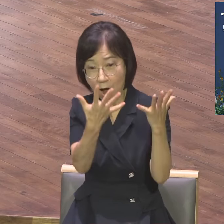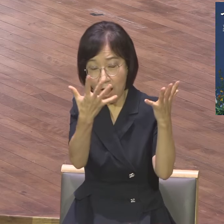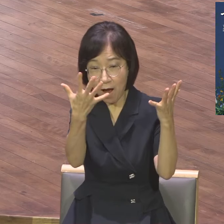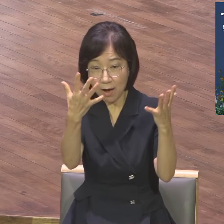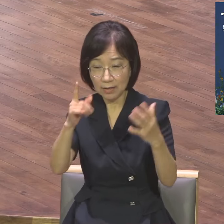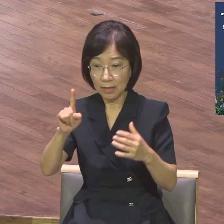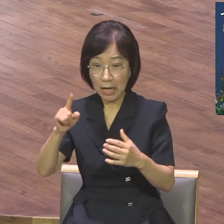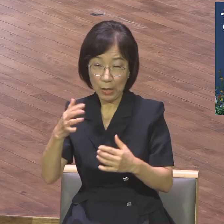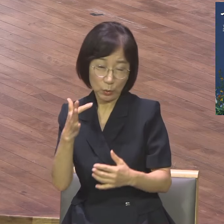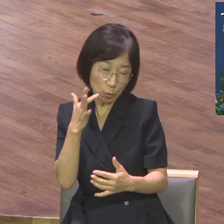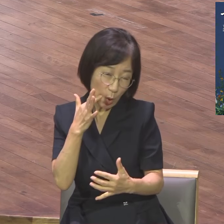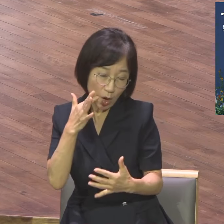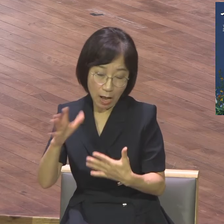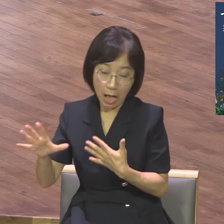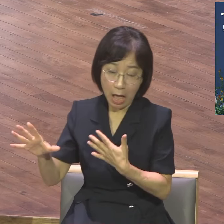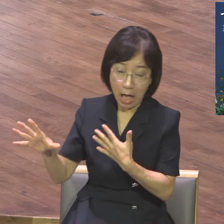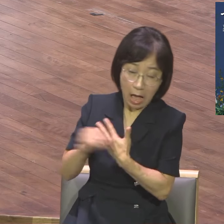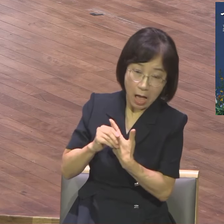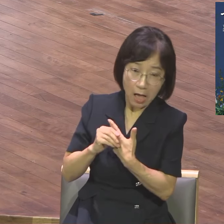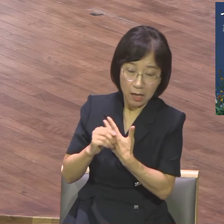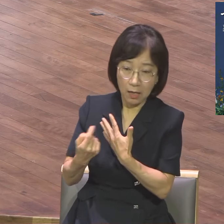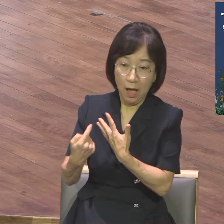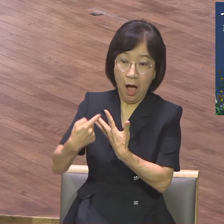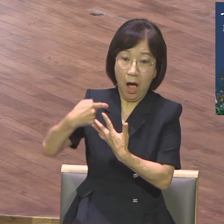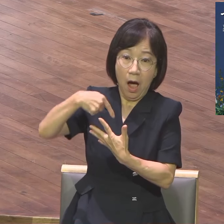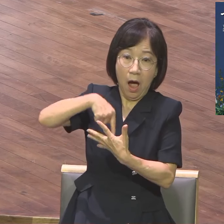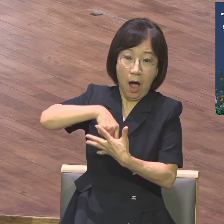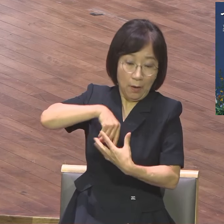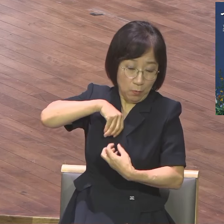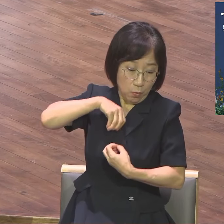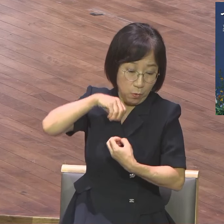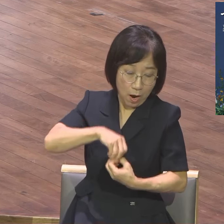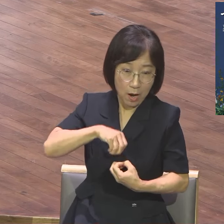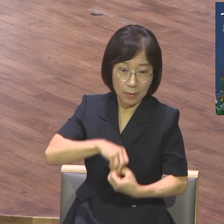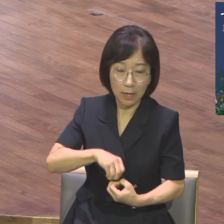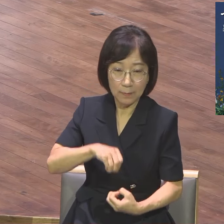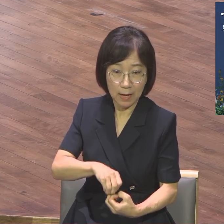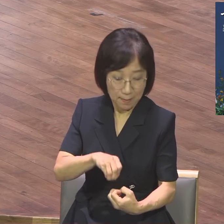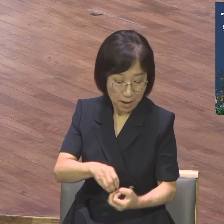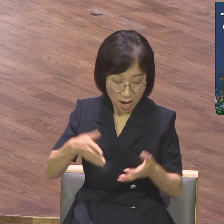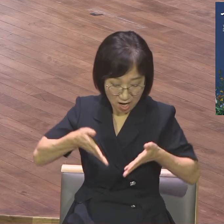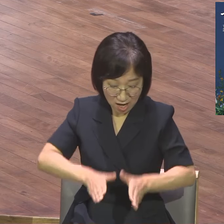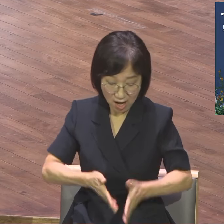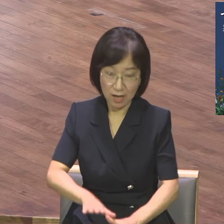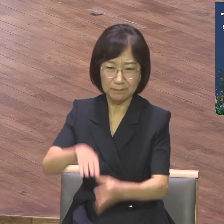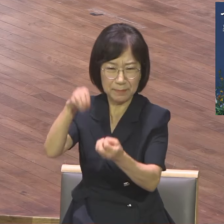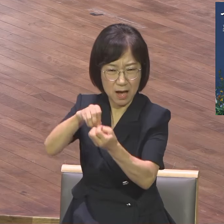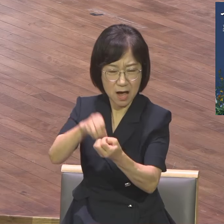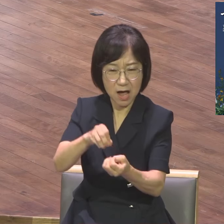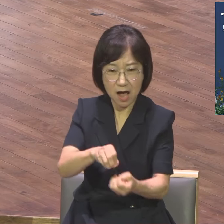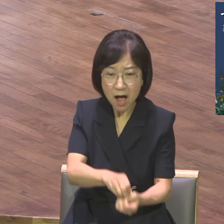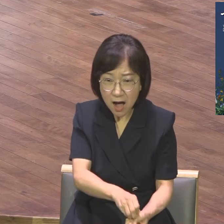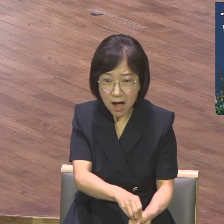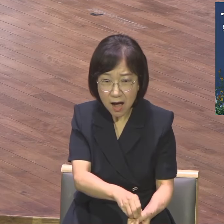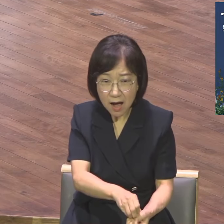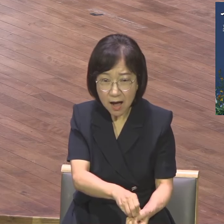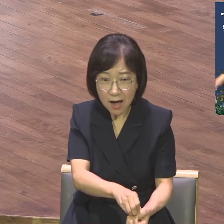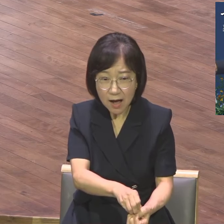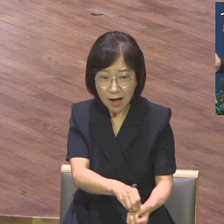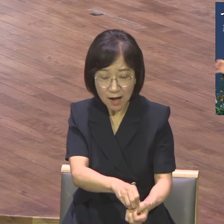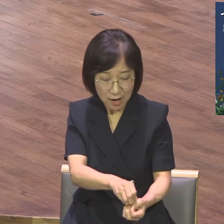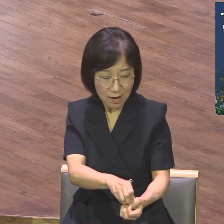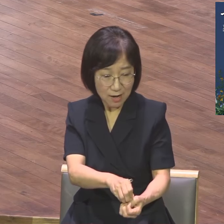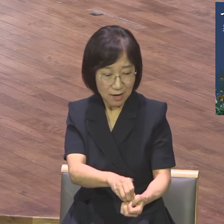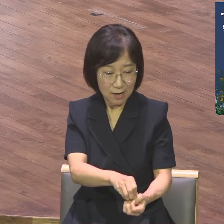단 한 번 노출되어 이 피폭 이 당사자들이 응? 그 뭐 후손들까지 그